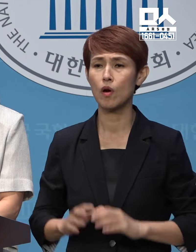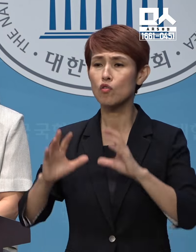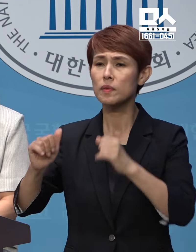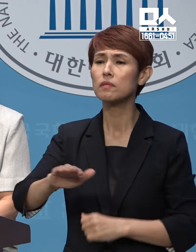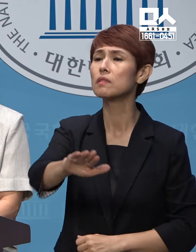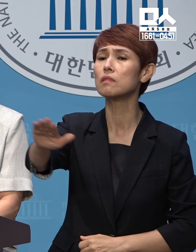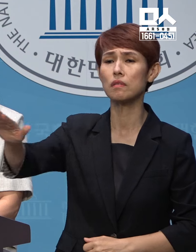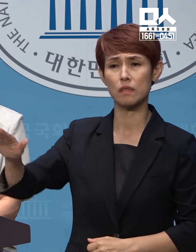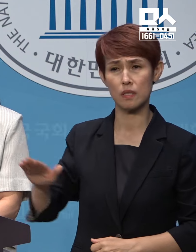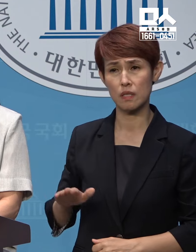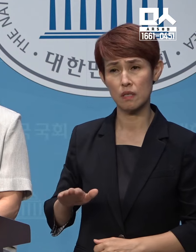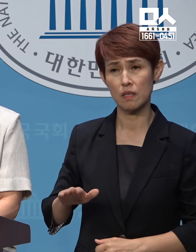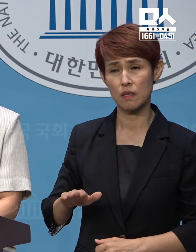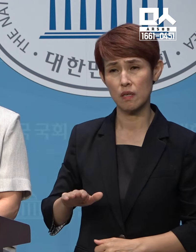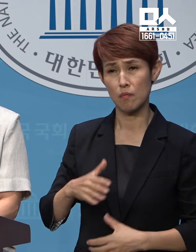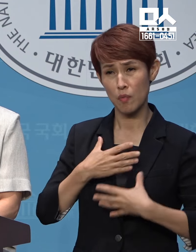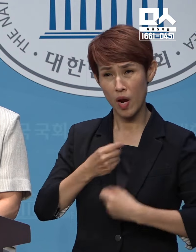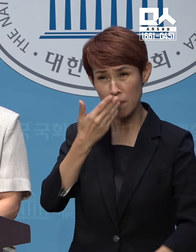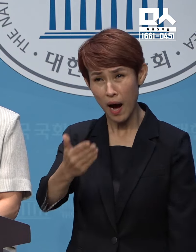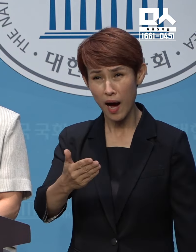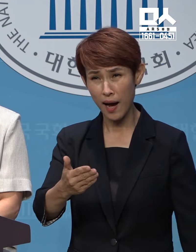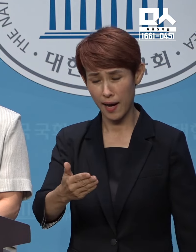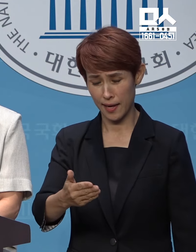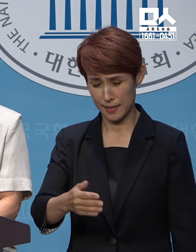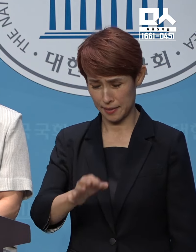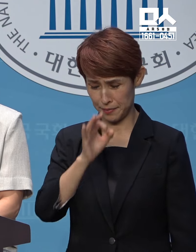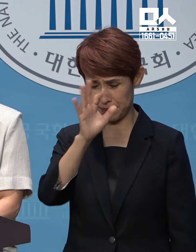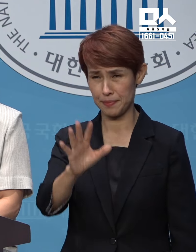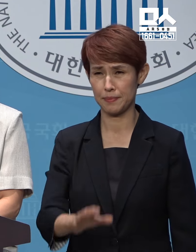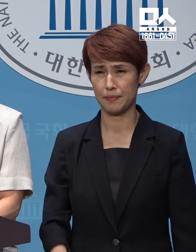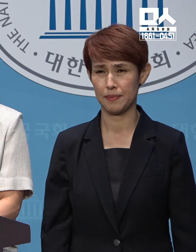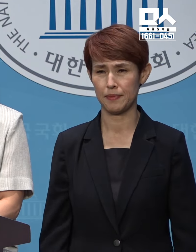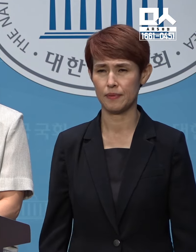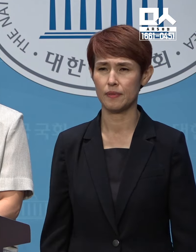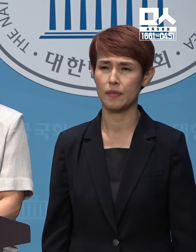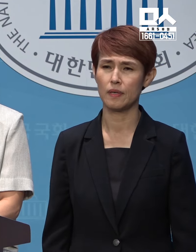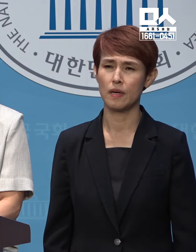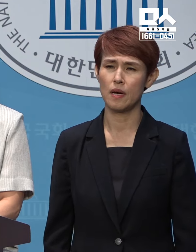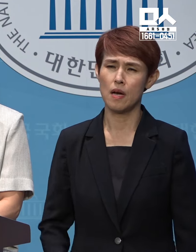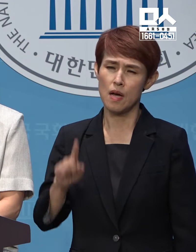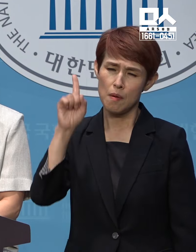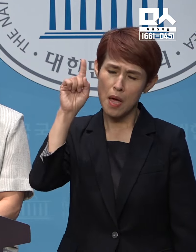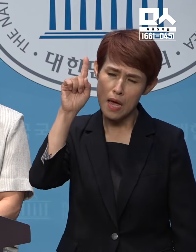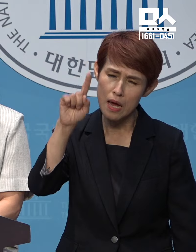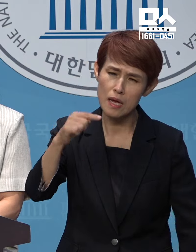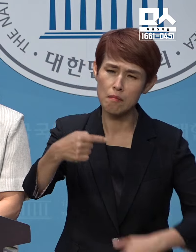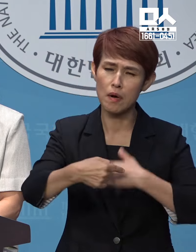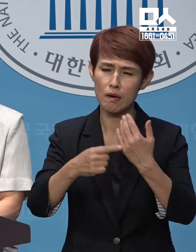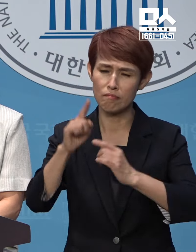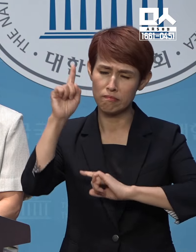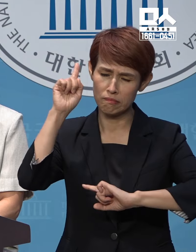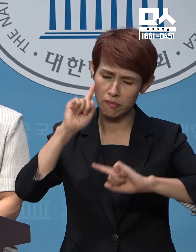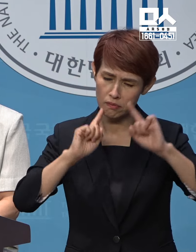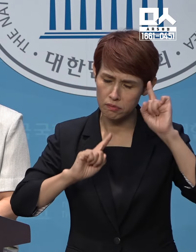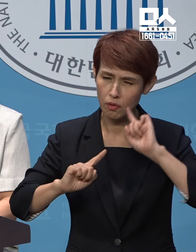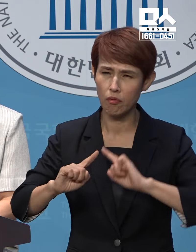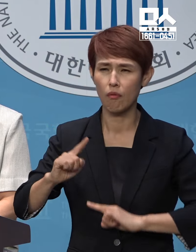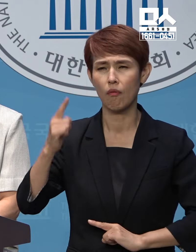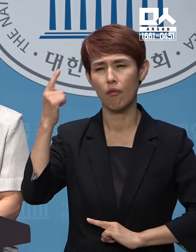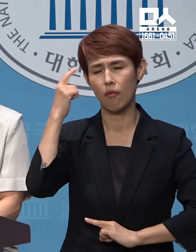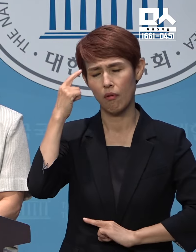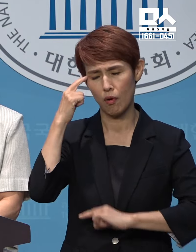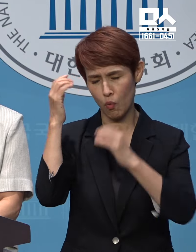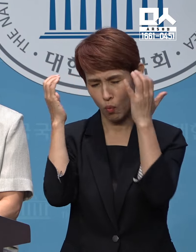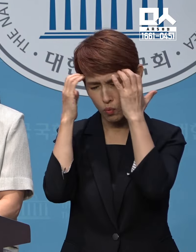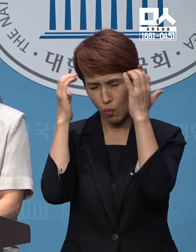시민들께서 어떻게 안녕하실 수 있겠습니까? 하루가 멀다 하고 마음의 상처를, 정신적 고통을